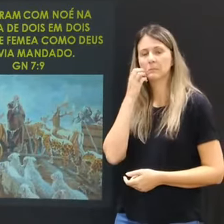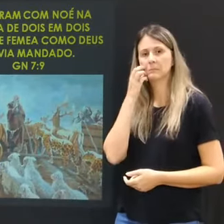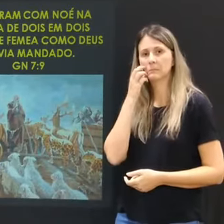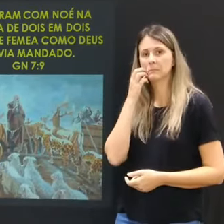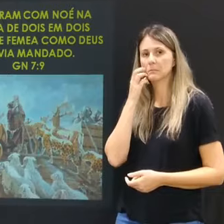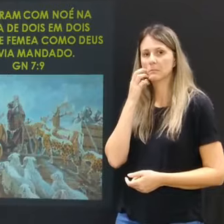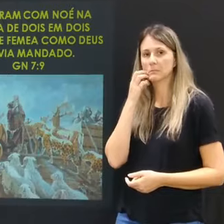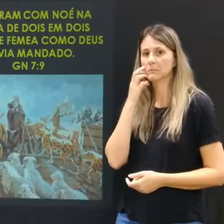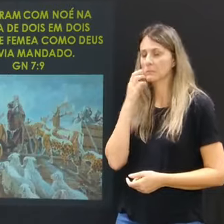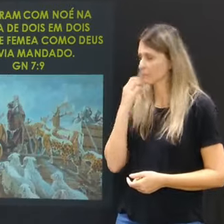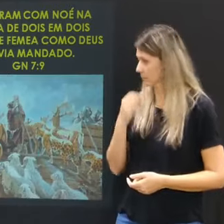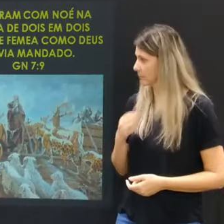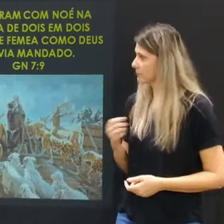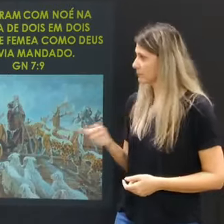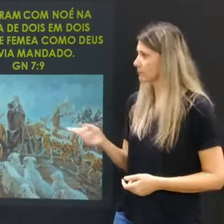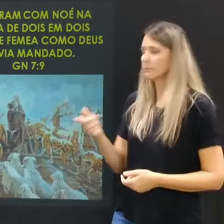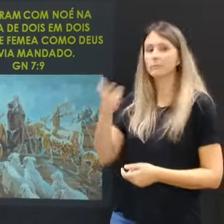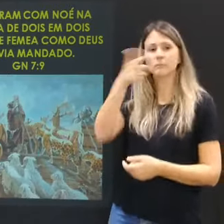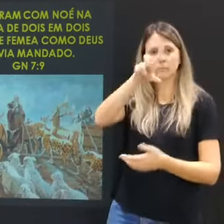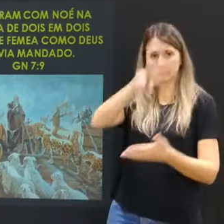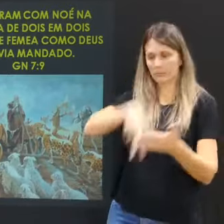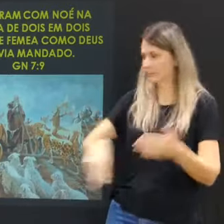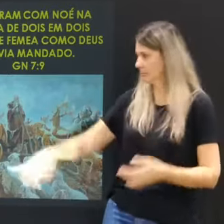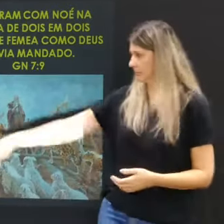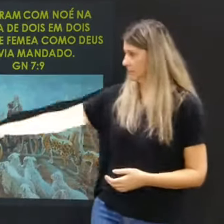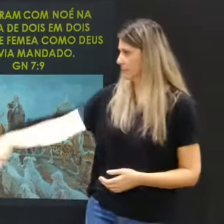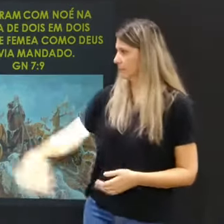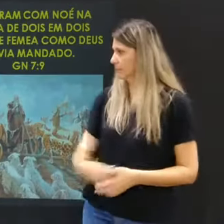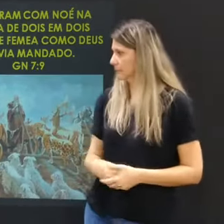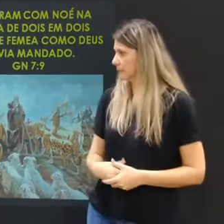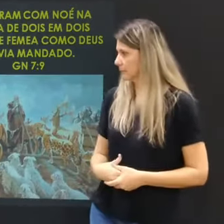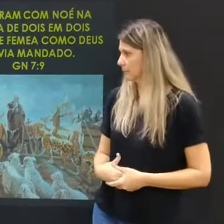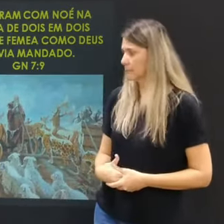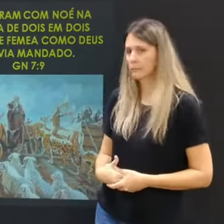havia mandado. Outro texto também, que está em Gênesis,